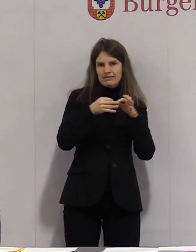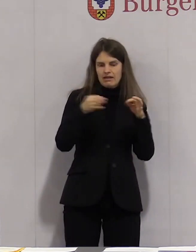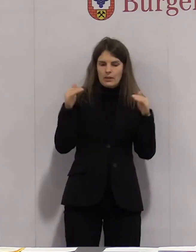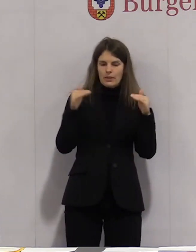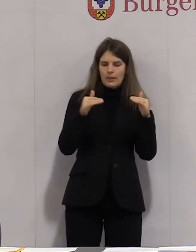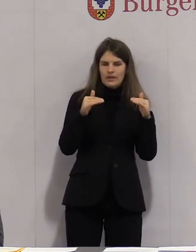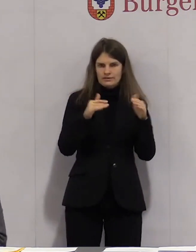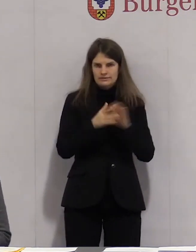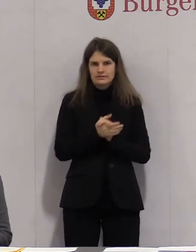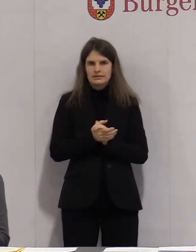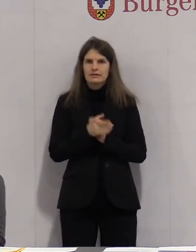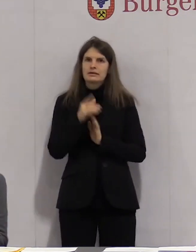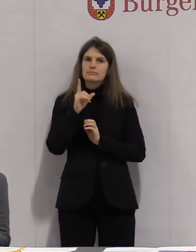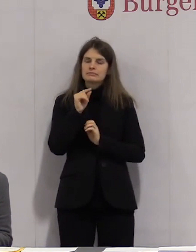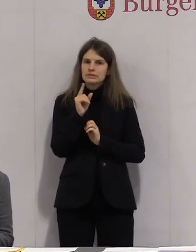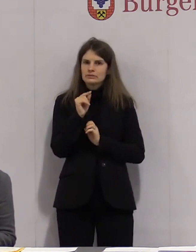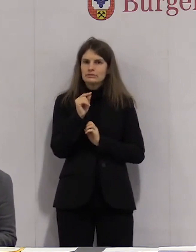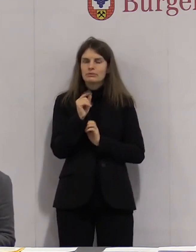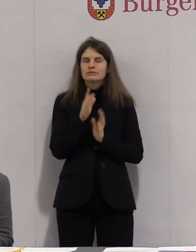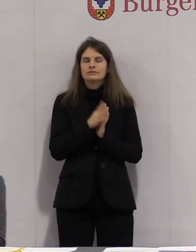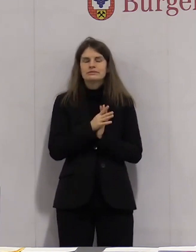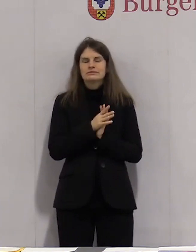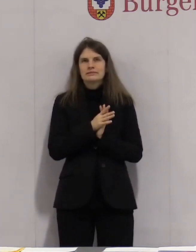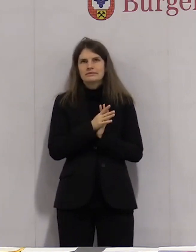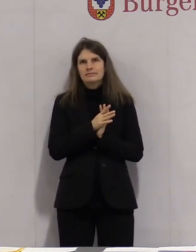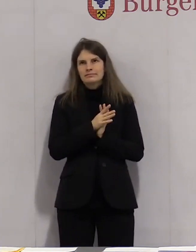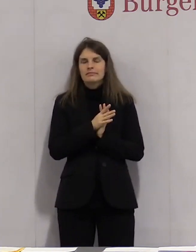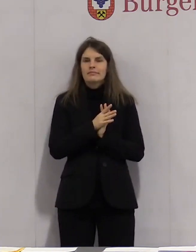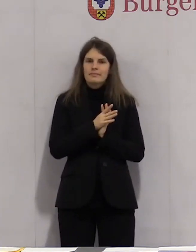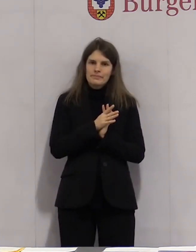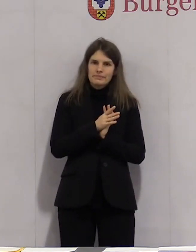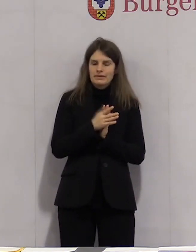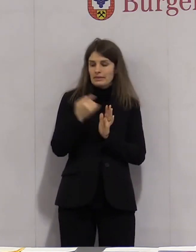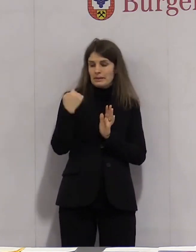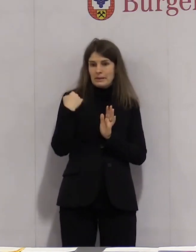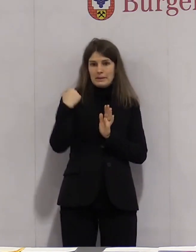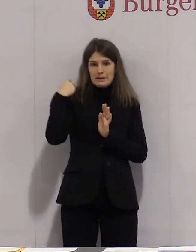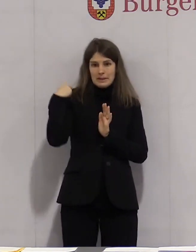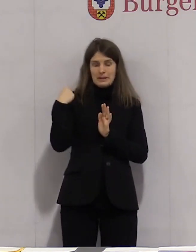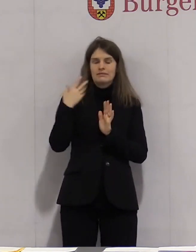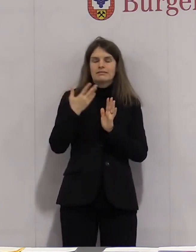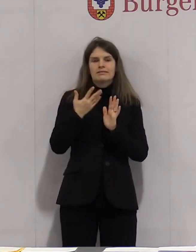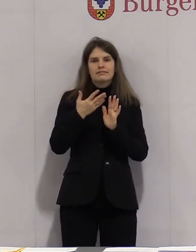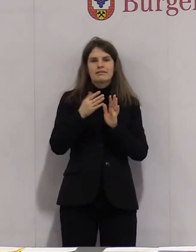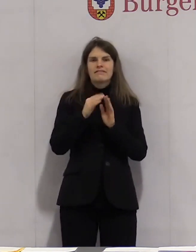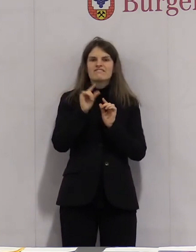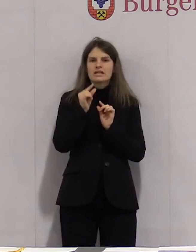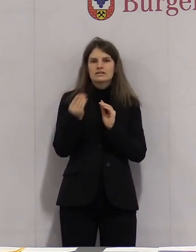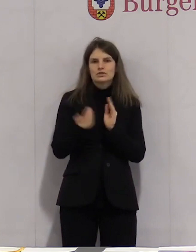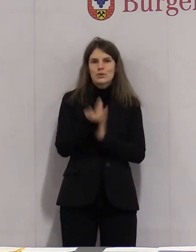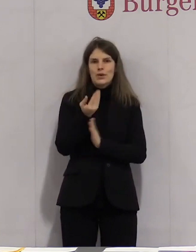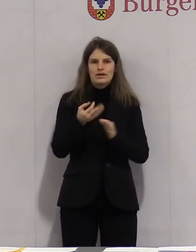verhältnismäßig wenige fälle in den letzten tagen dazu gekommen